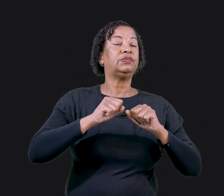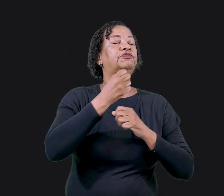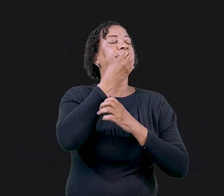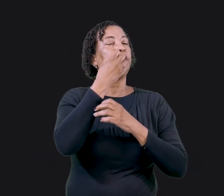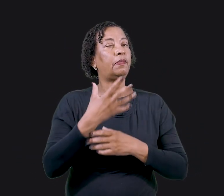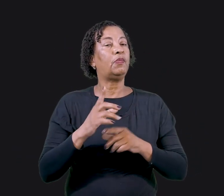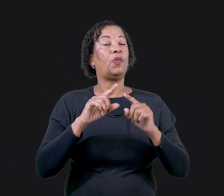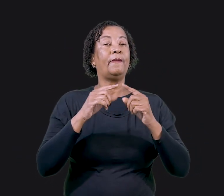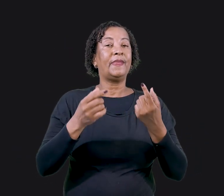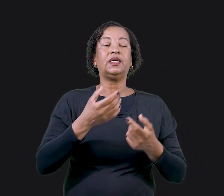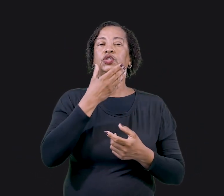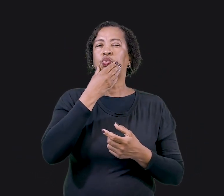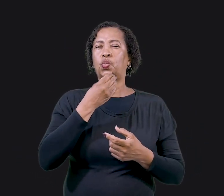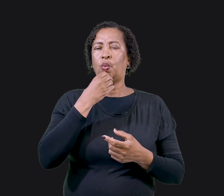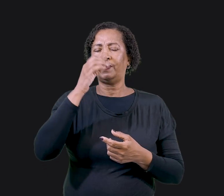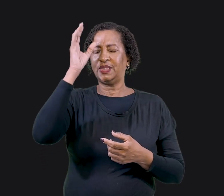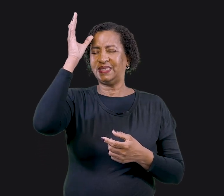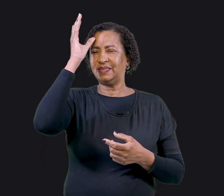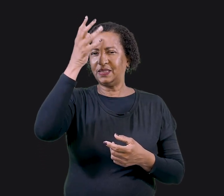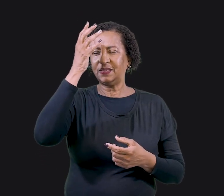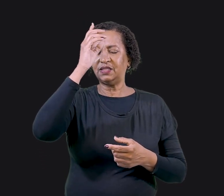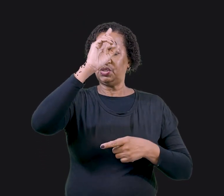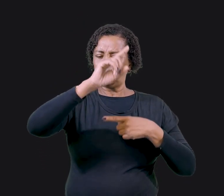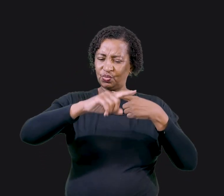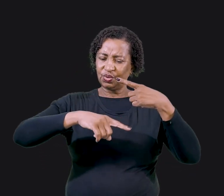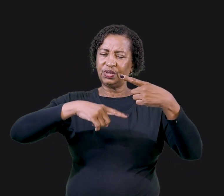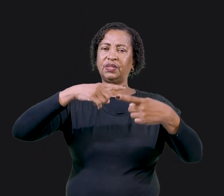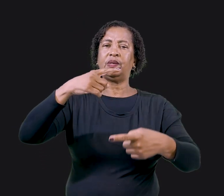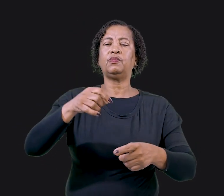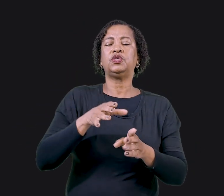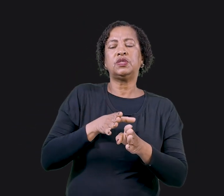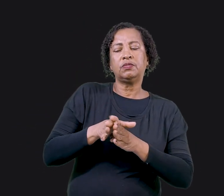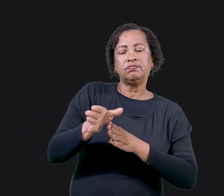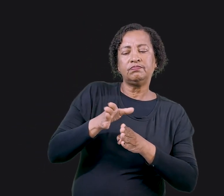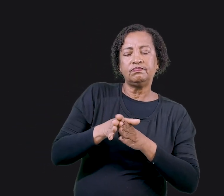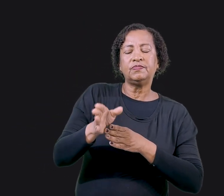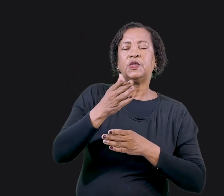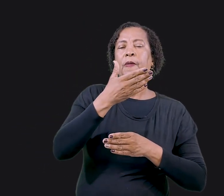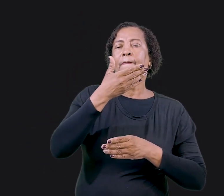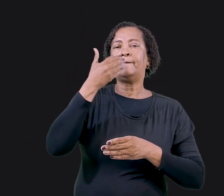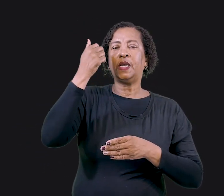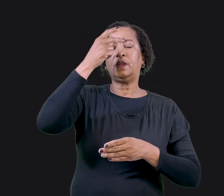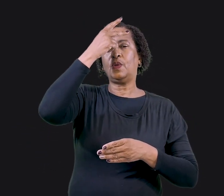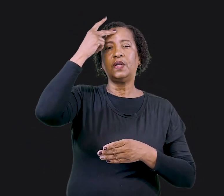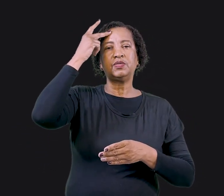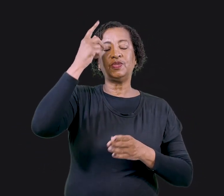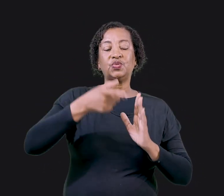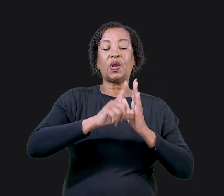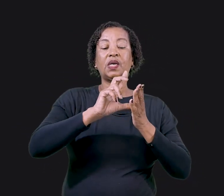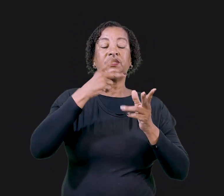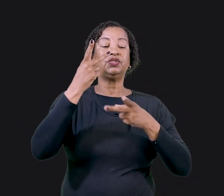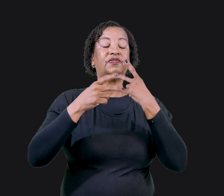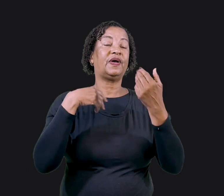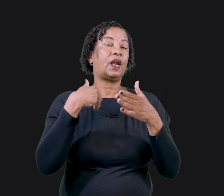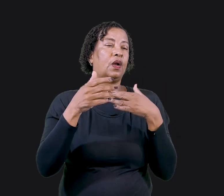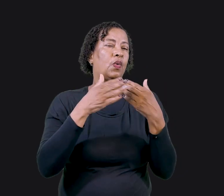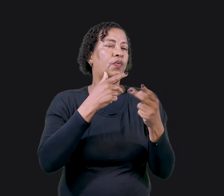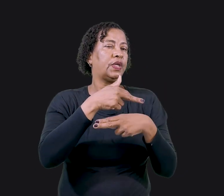melhor. Só que William decidiu que da próxima vez instruiria melhor as pessoas antes delas dizerem